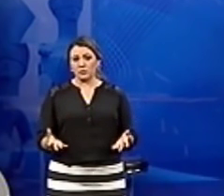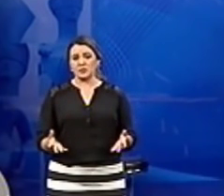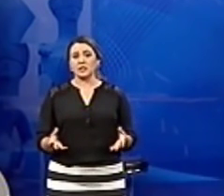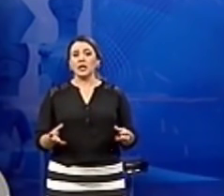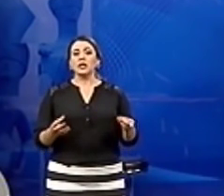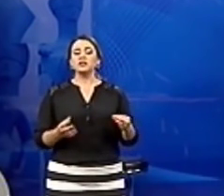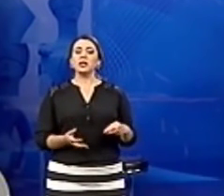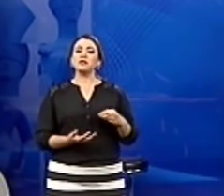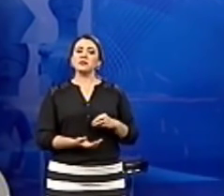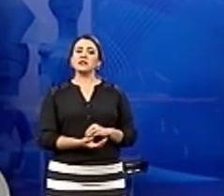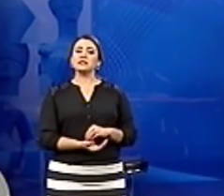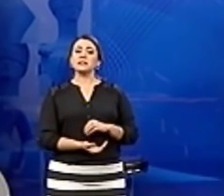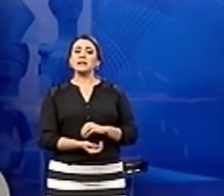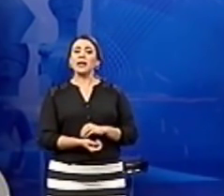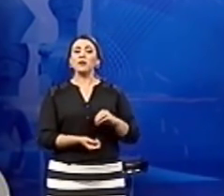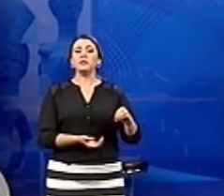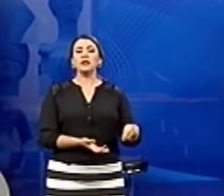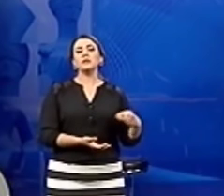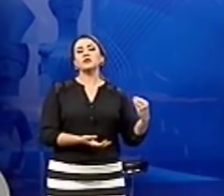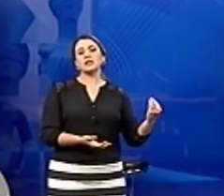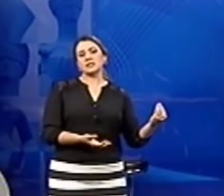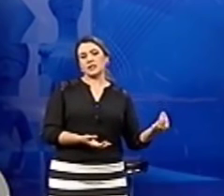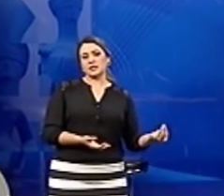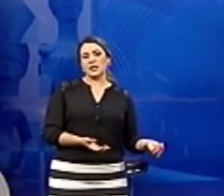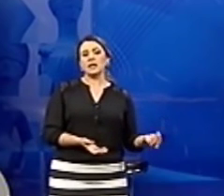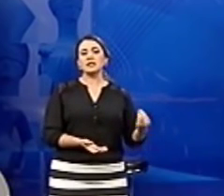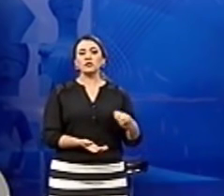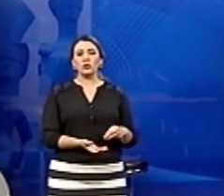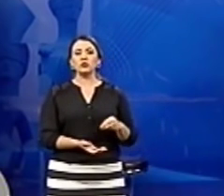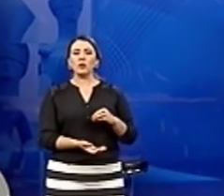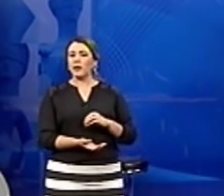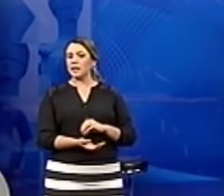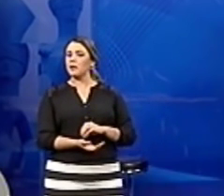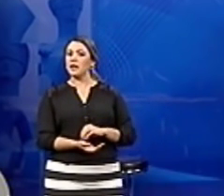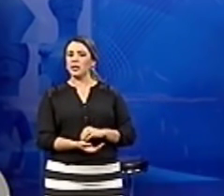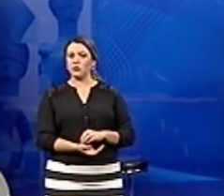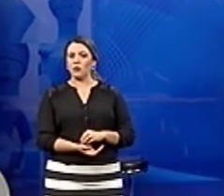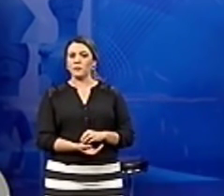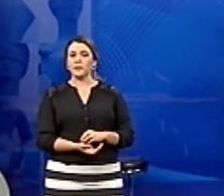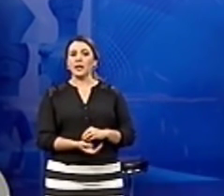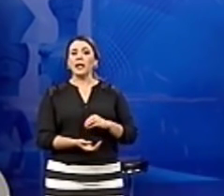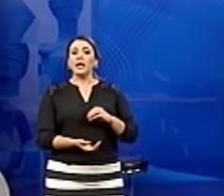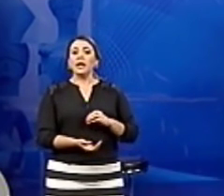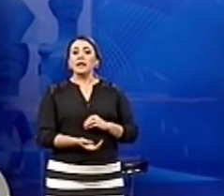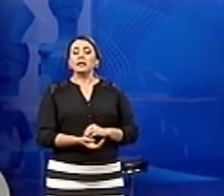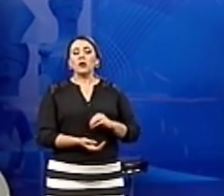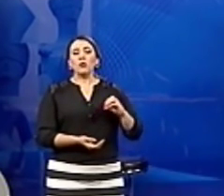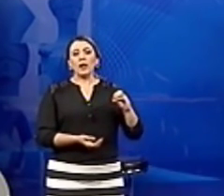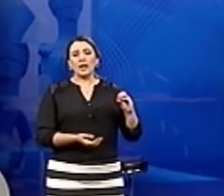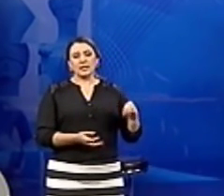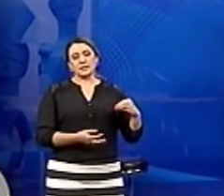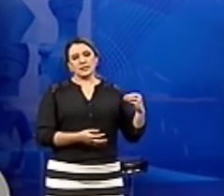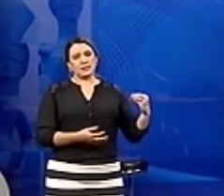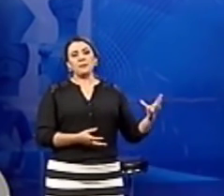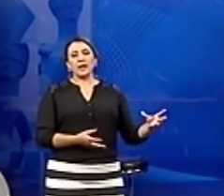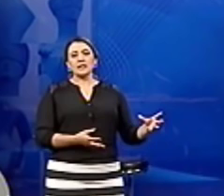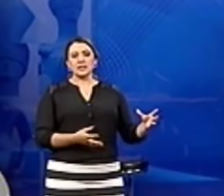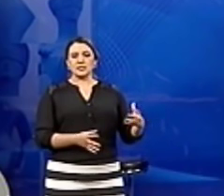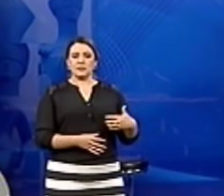humanos, direitos esses que eram mínimos existenciais a todo e qualquer trabalhador. Então, as empresas